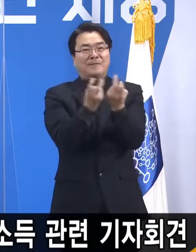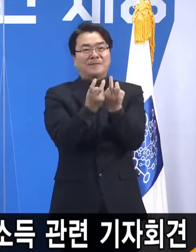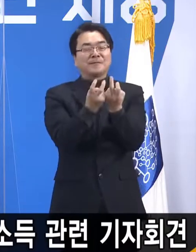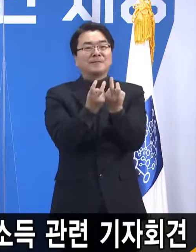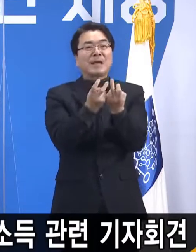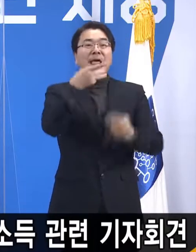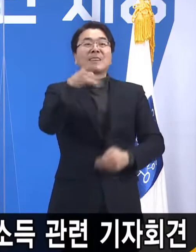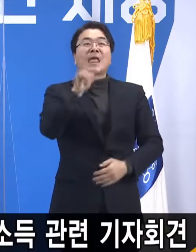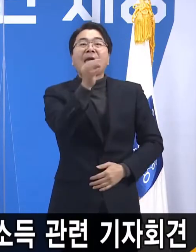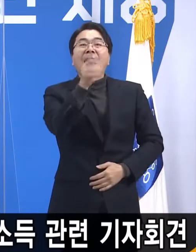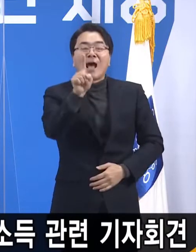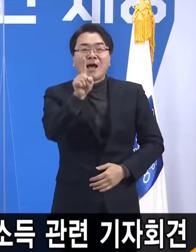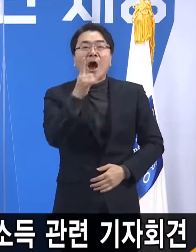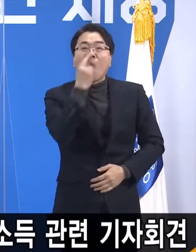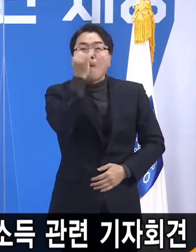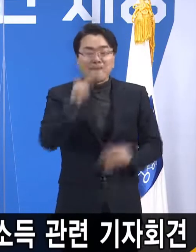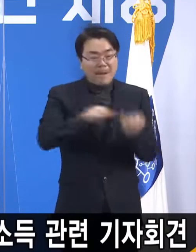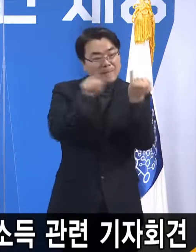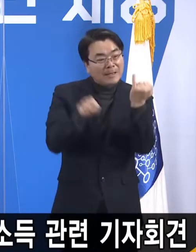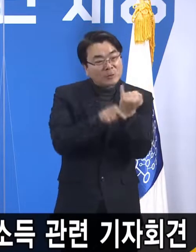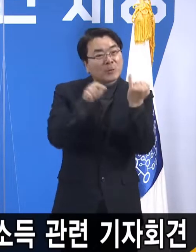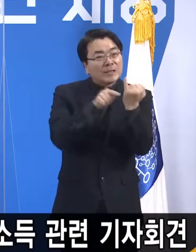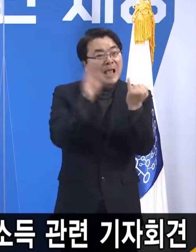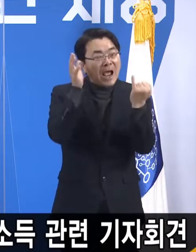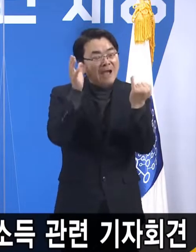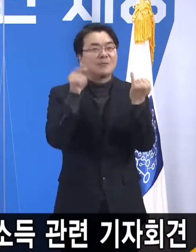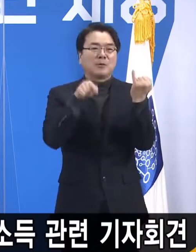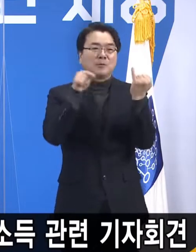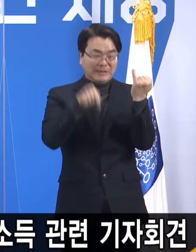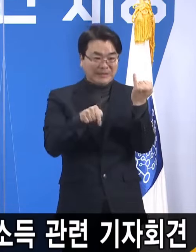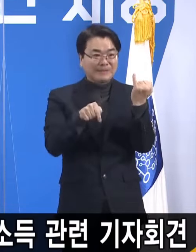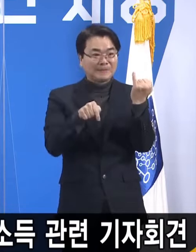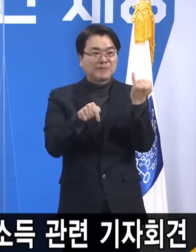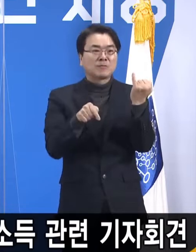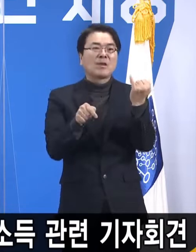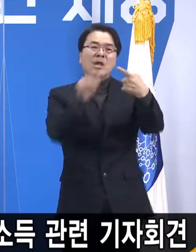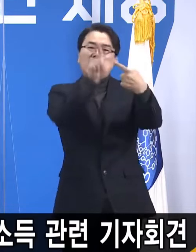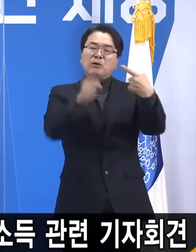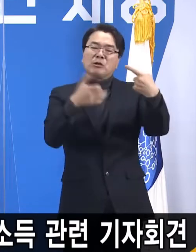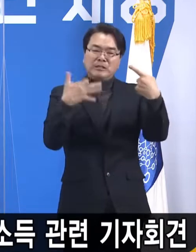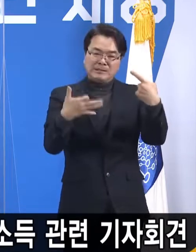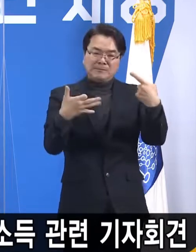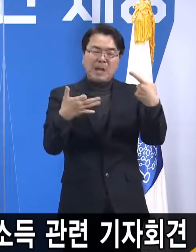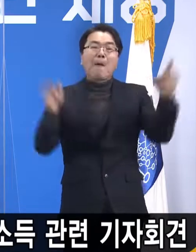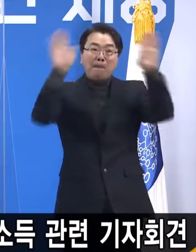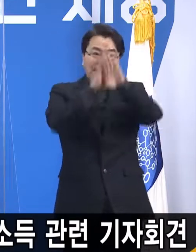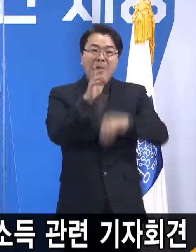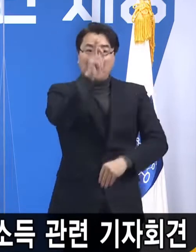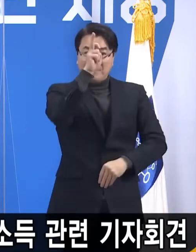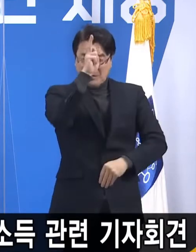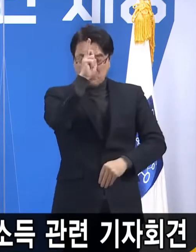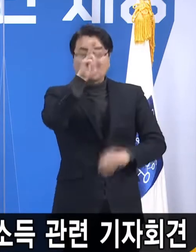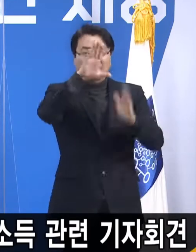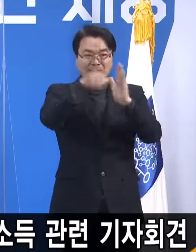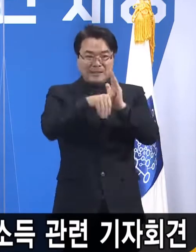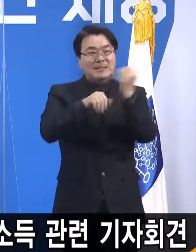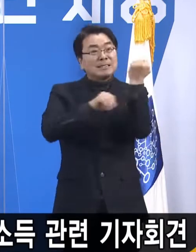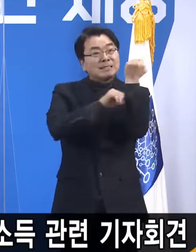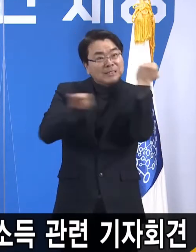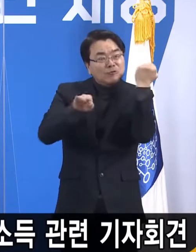태아들을 말합니다. 기준일 당시 태아는 기준일에 즉 1월 19일 24시 기준으로